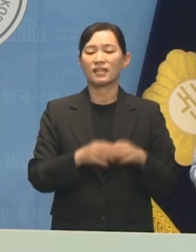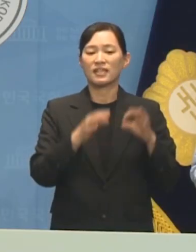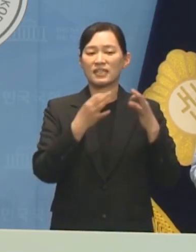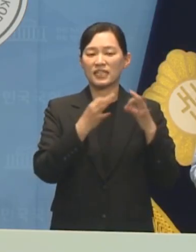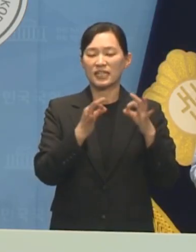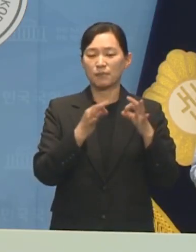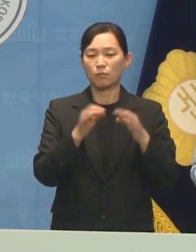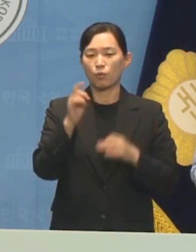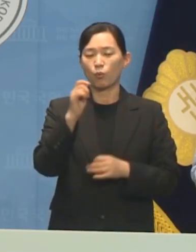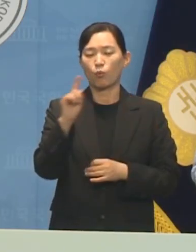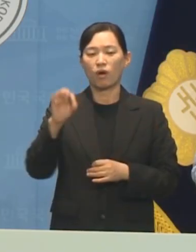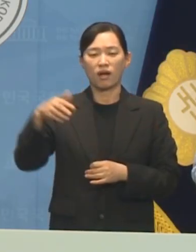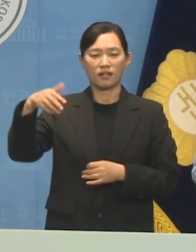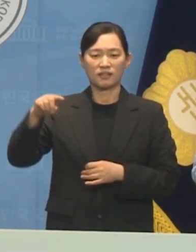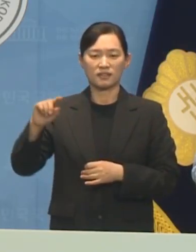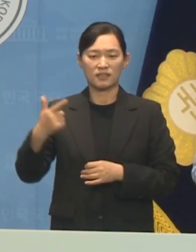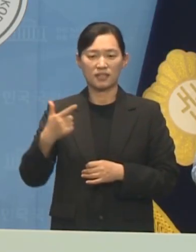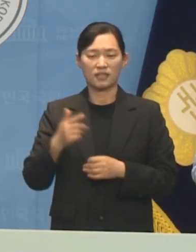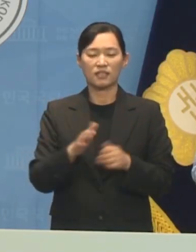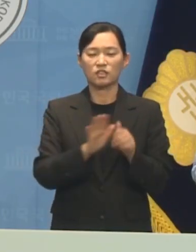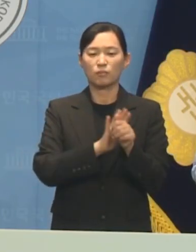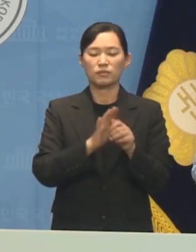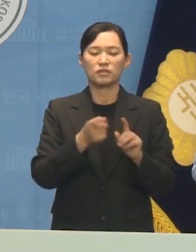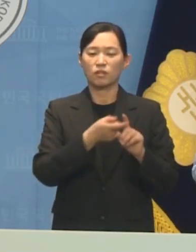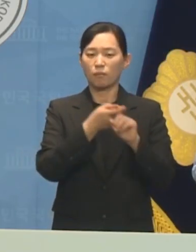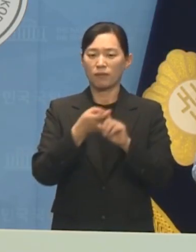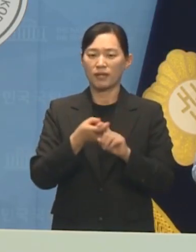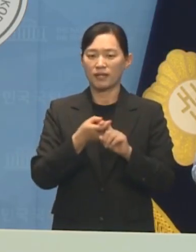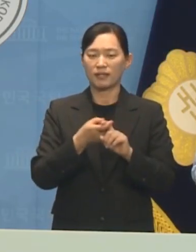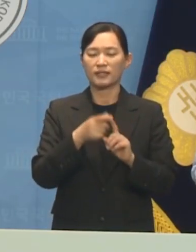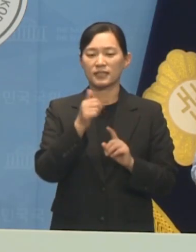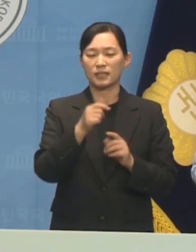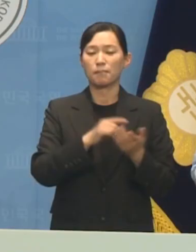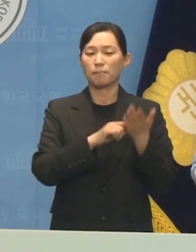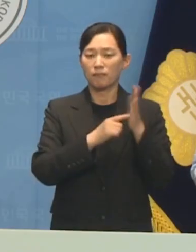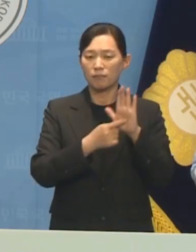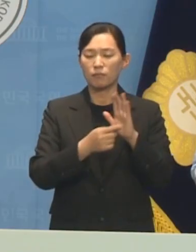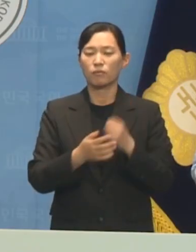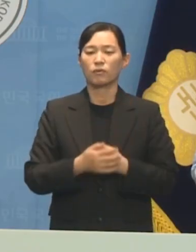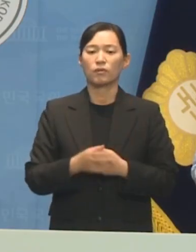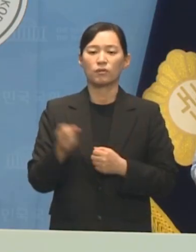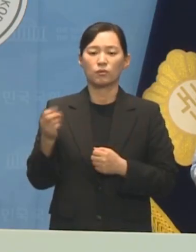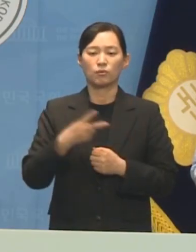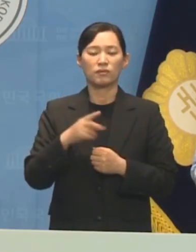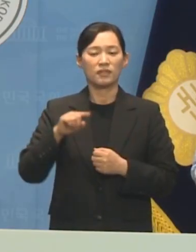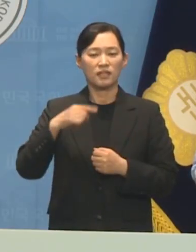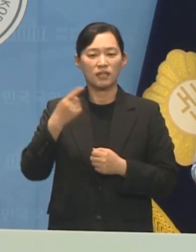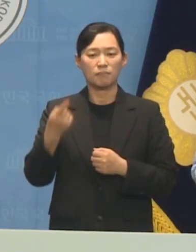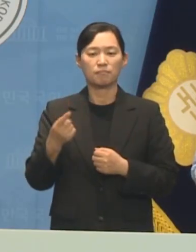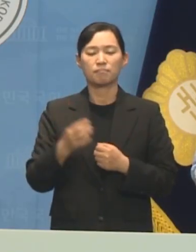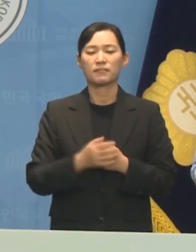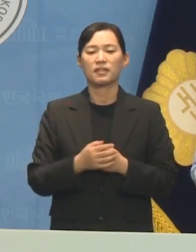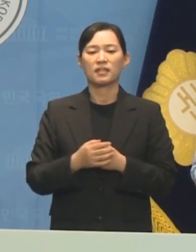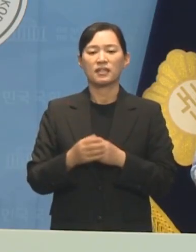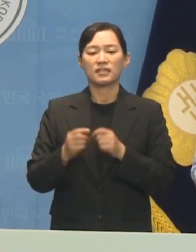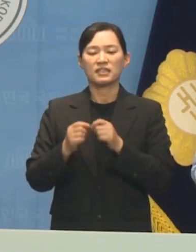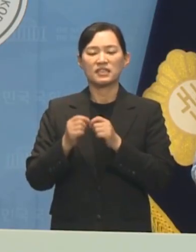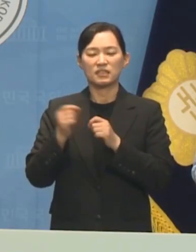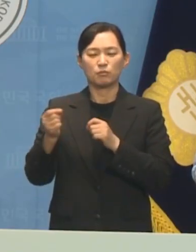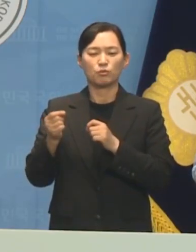김강창 서비스연맹 위원장님 모두 발언, 그리고 현장 발언으로 이철만 청혼아이스 지부